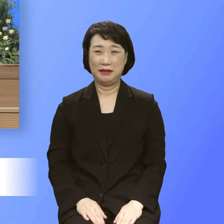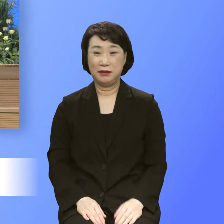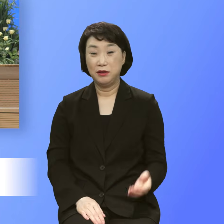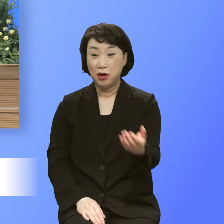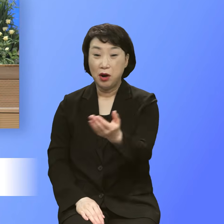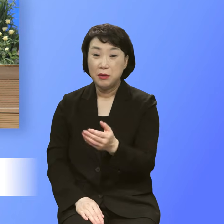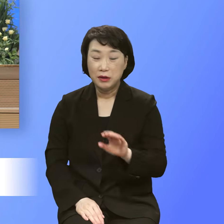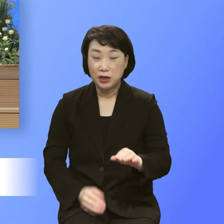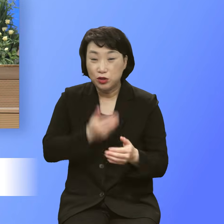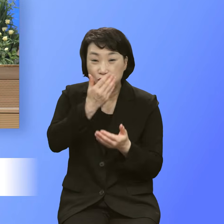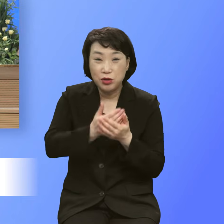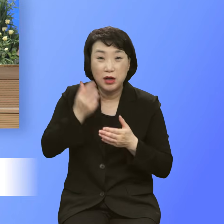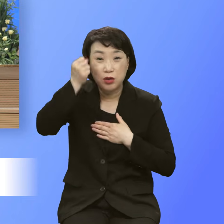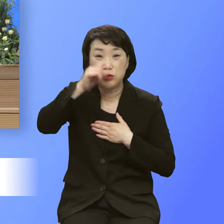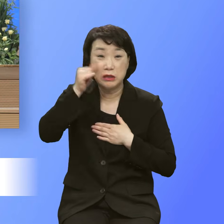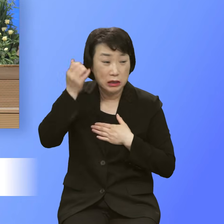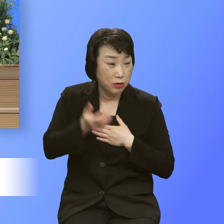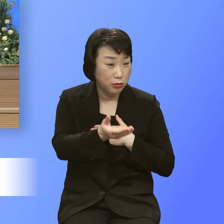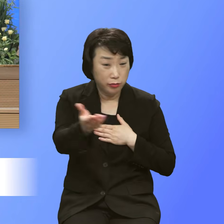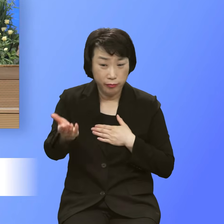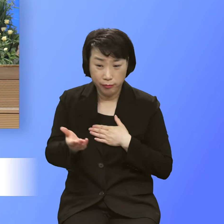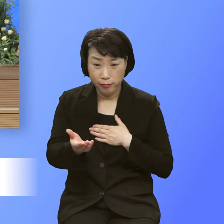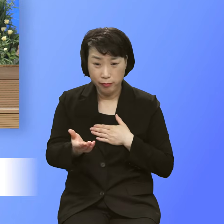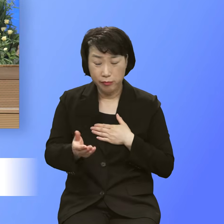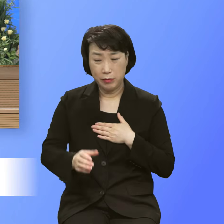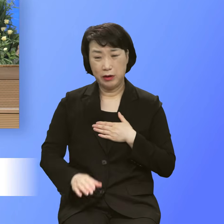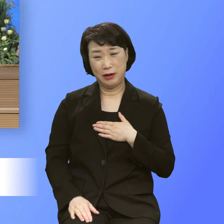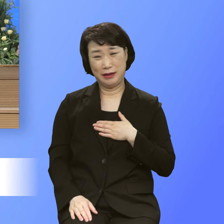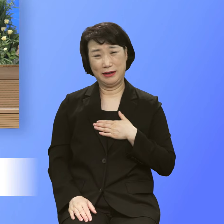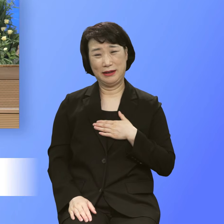근데 여러분이 소중하게 여겨?